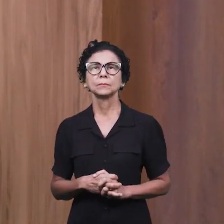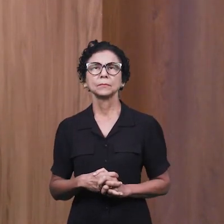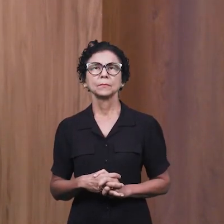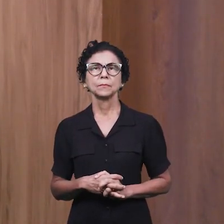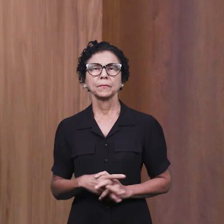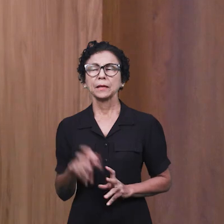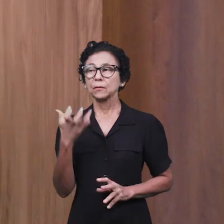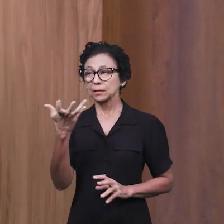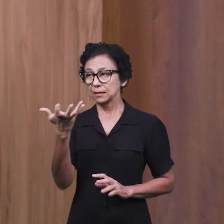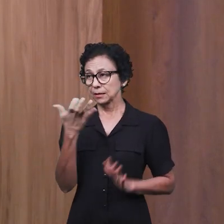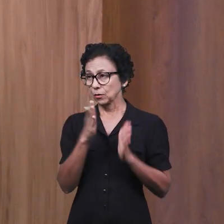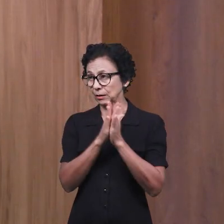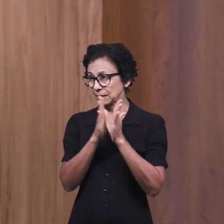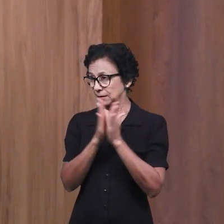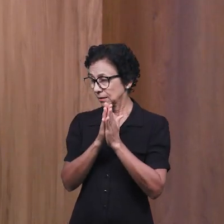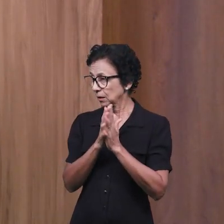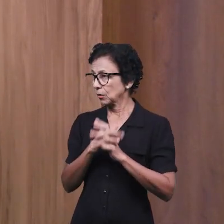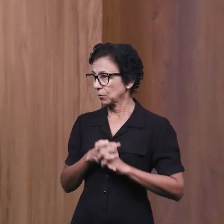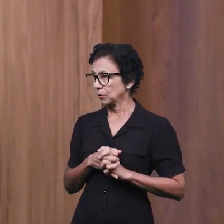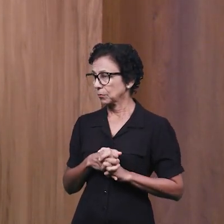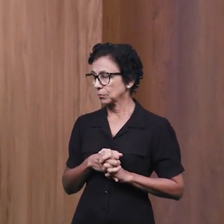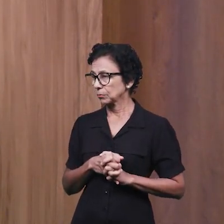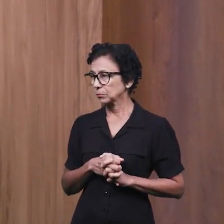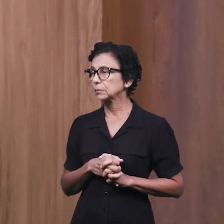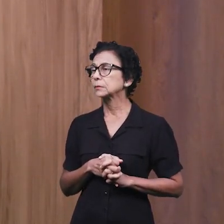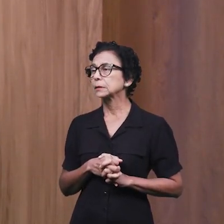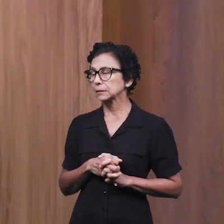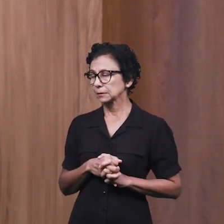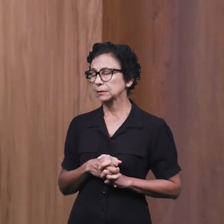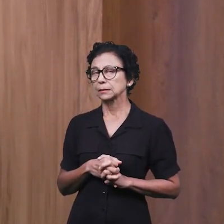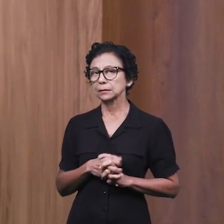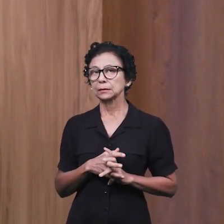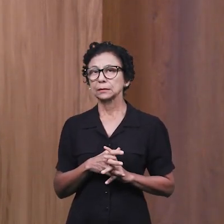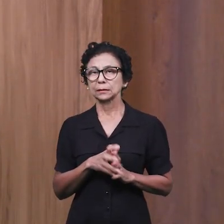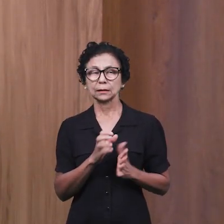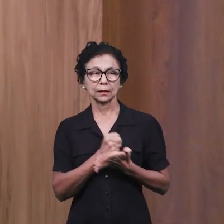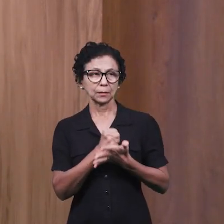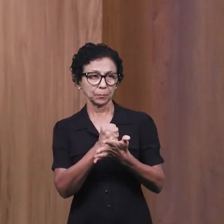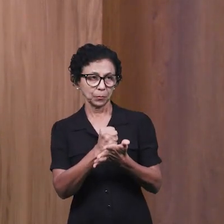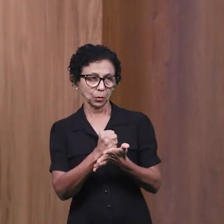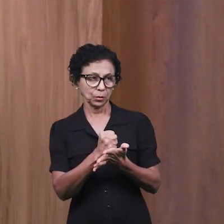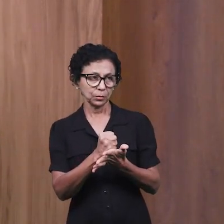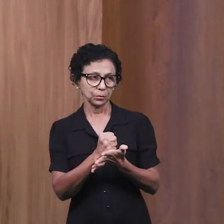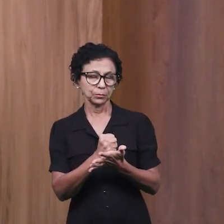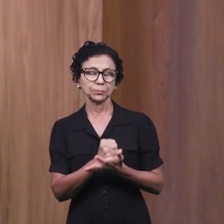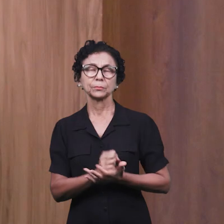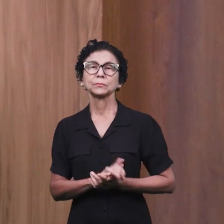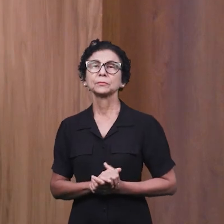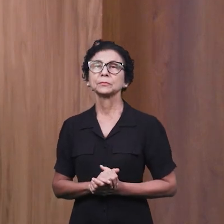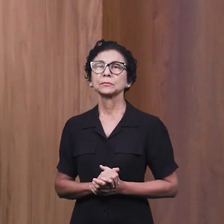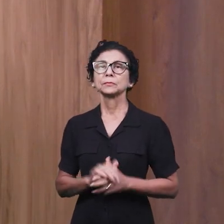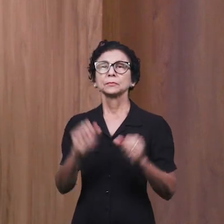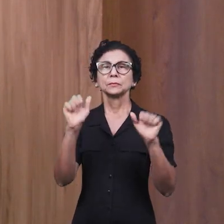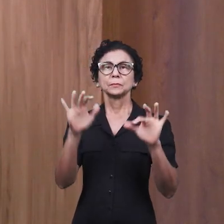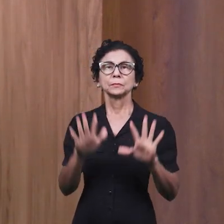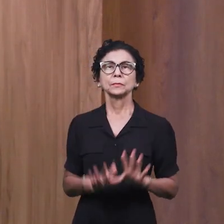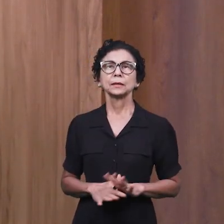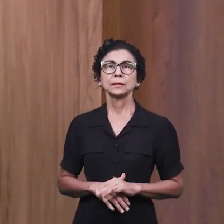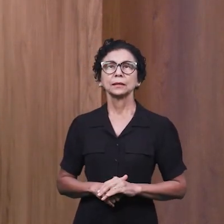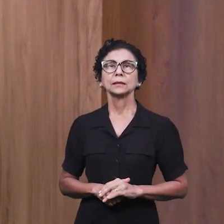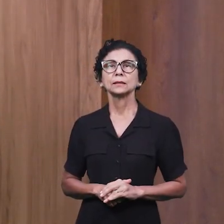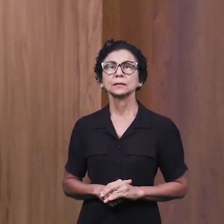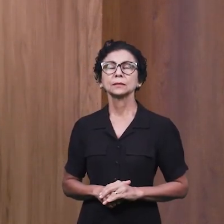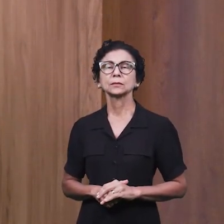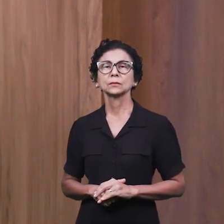quer oração? Quer assistência? Percebem? Que bênção, a gente já consegue